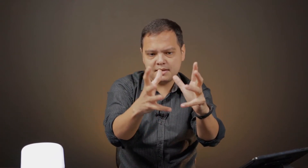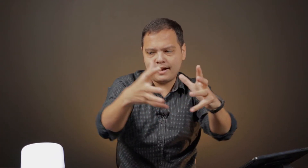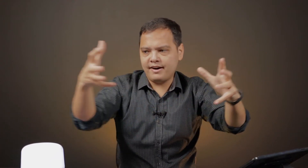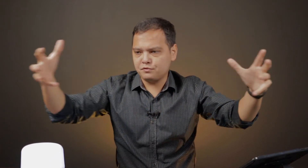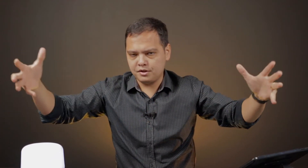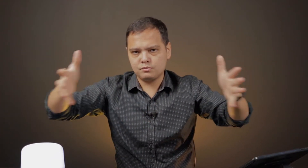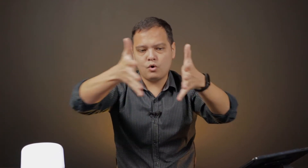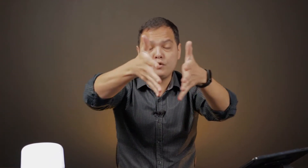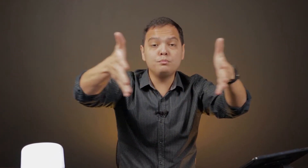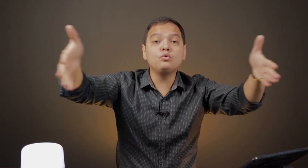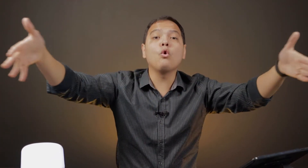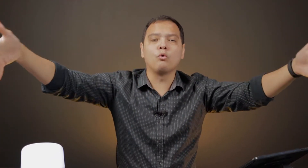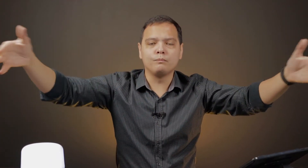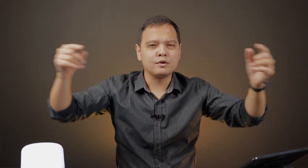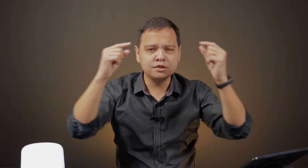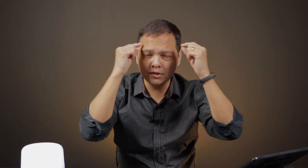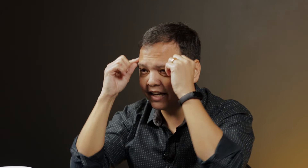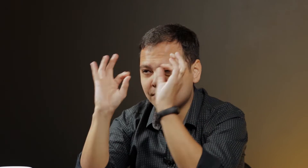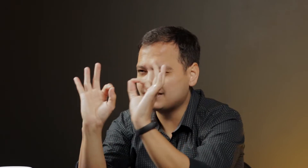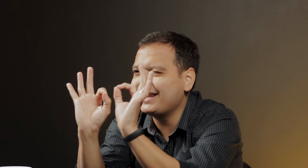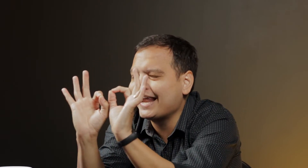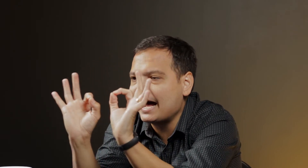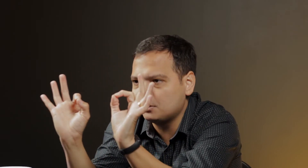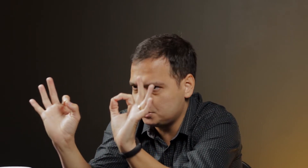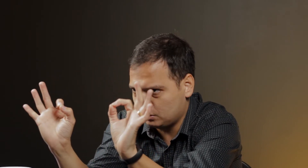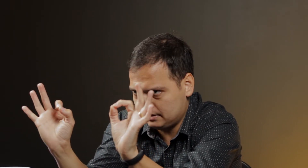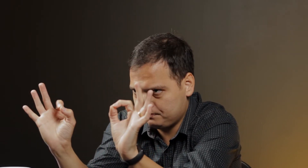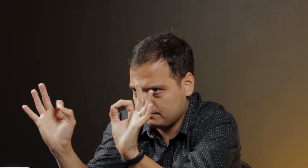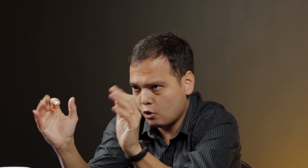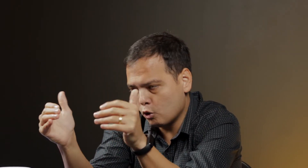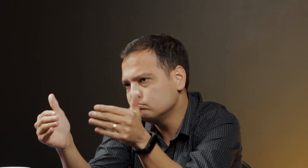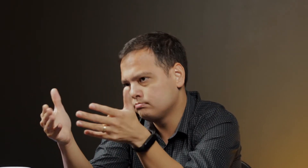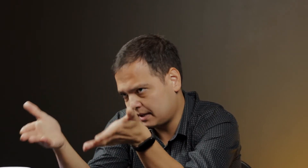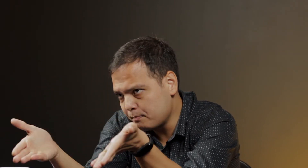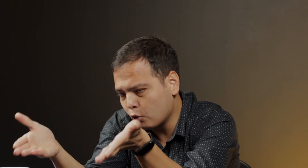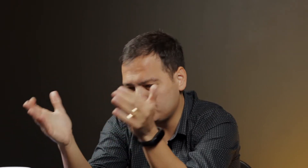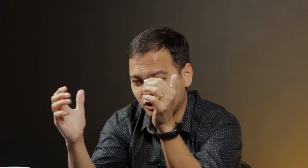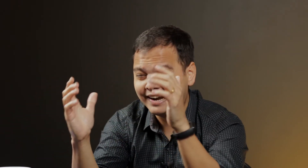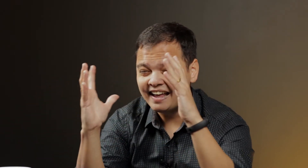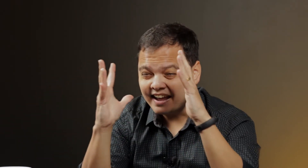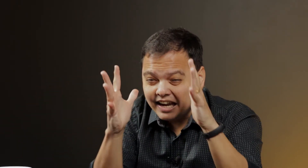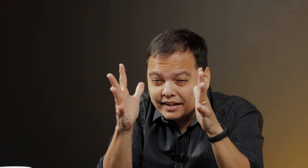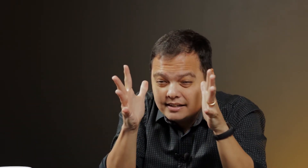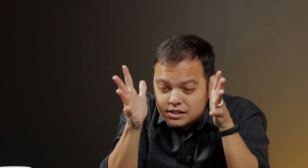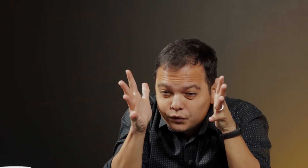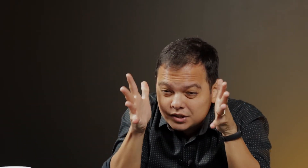pega vários vídeos, um vídeo muito longo. O seu cérebro não sabe nada do idioma. Ou sabe pouco do idioma. Ele vai ter que se esforçar e